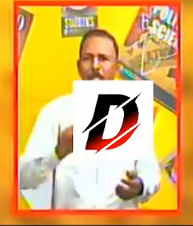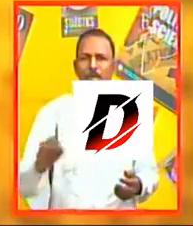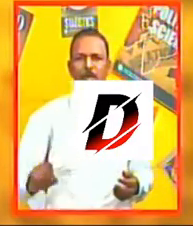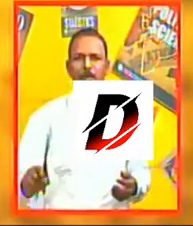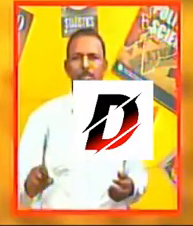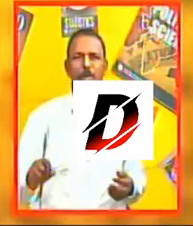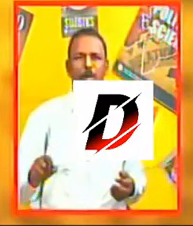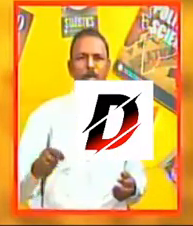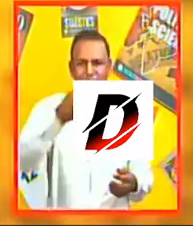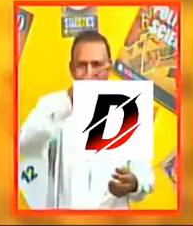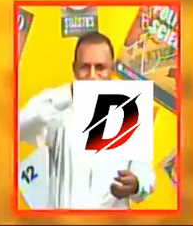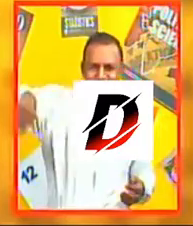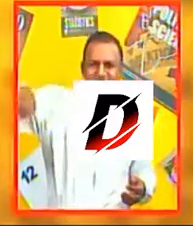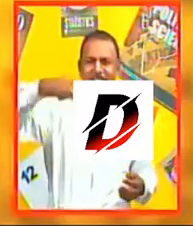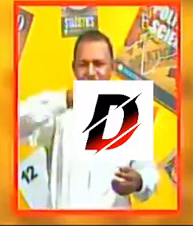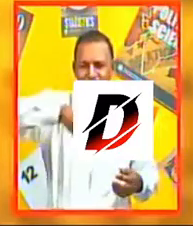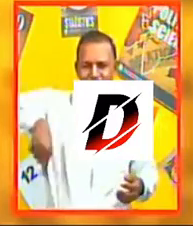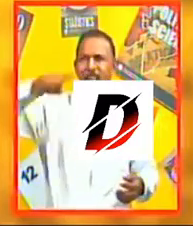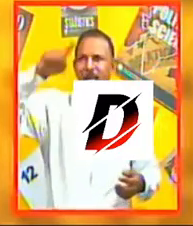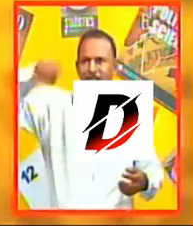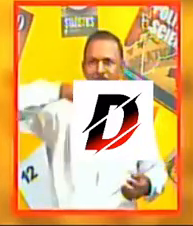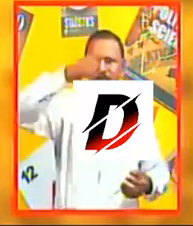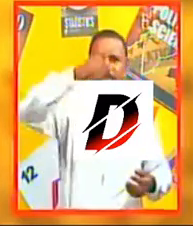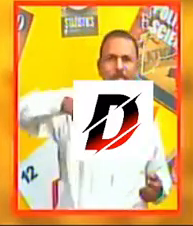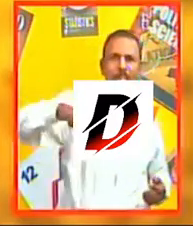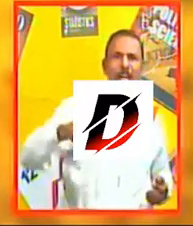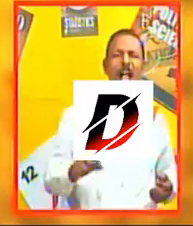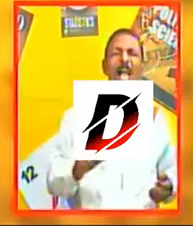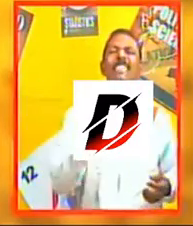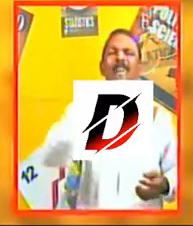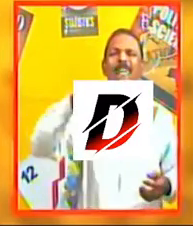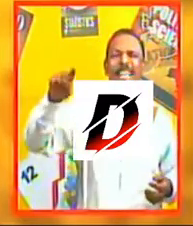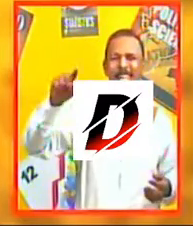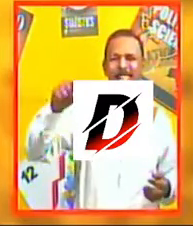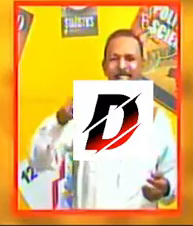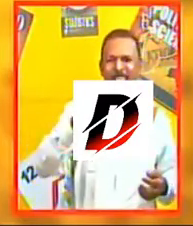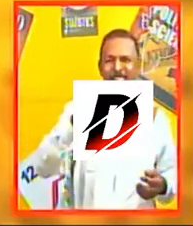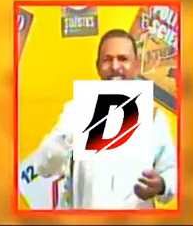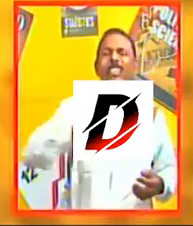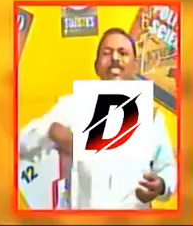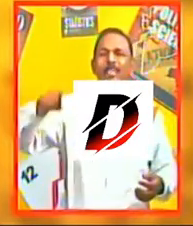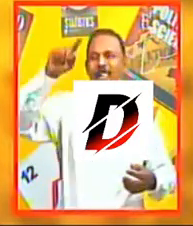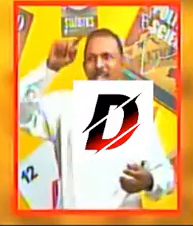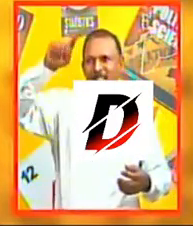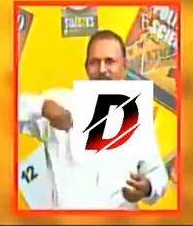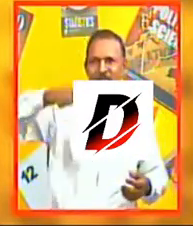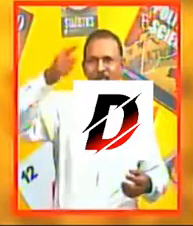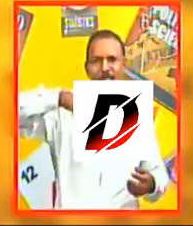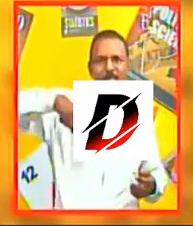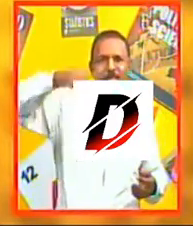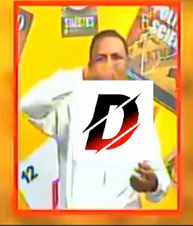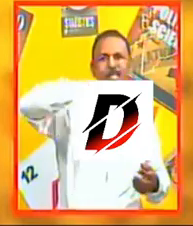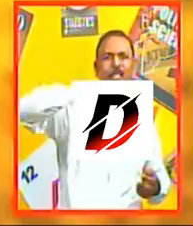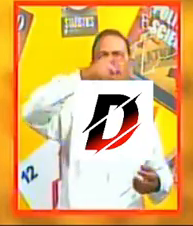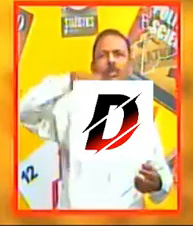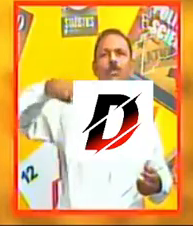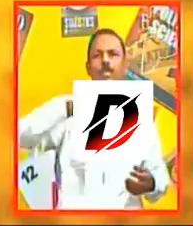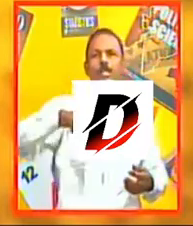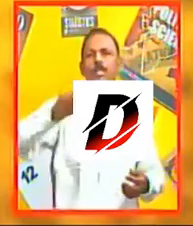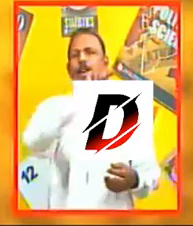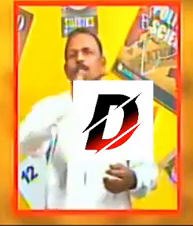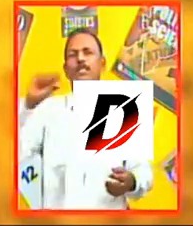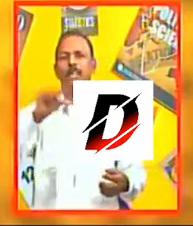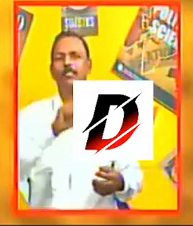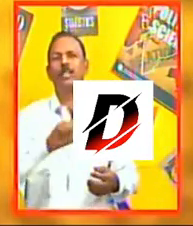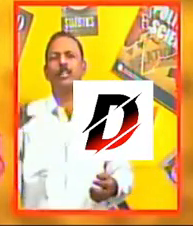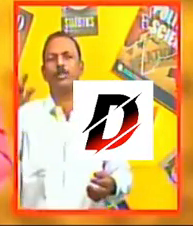நம்ம குறிச்சிருப்போம். அச்சரேகை தீர்க்க ரேகை. தம்பி சொல்லுங்க, யாருக்காச்சும் தெரிஞ்சா சொல்லுங்க, அச்சரேகை என்றால் என்ன,